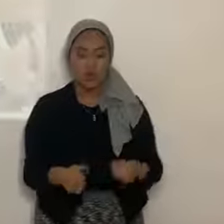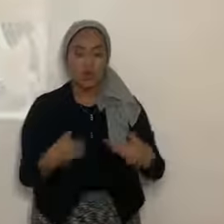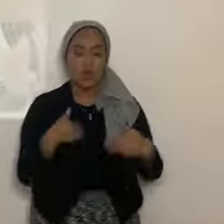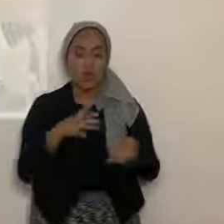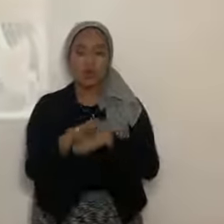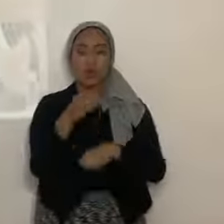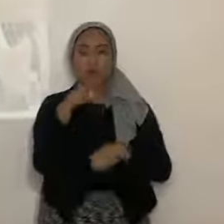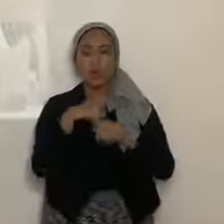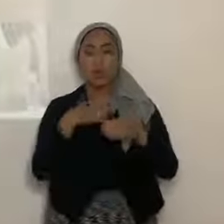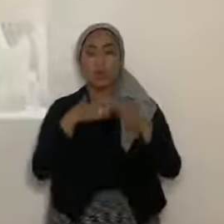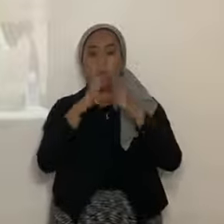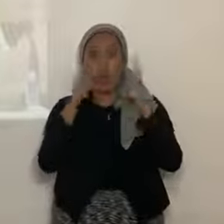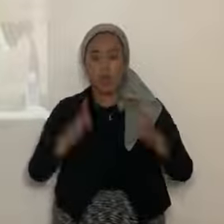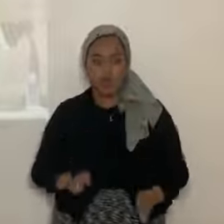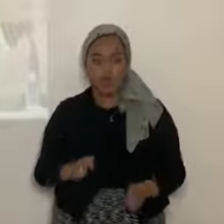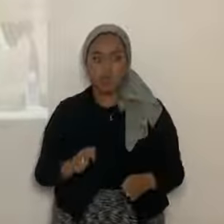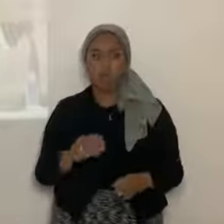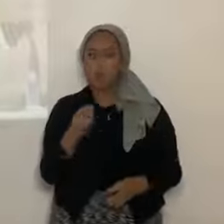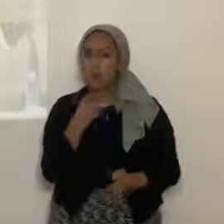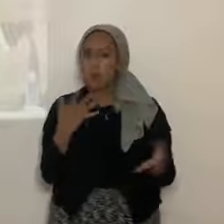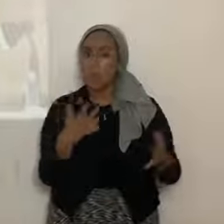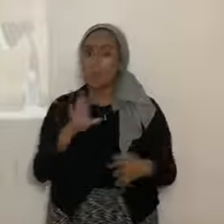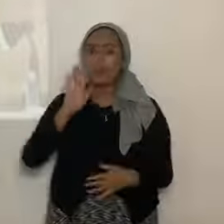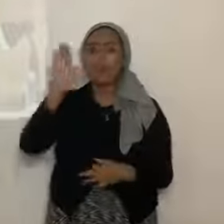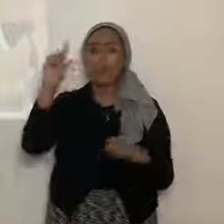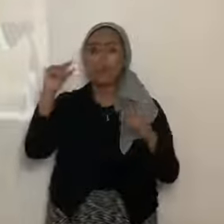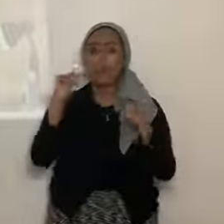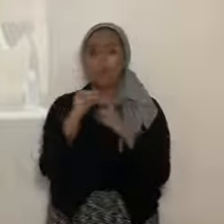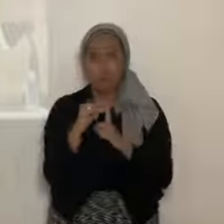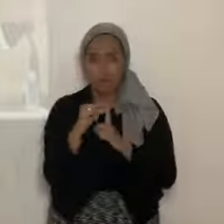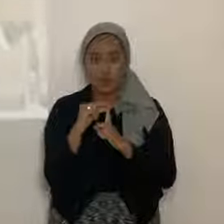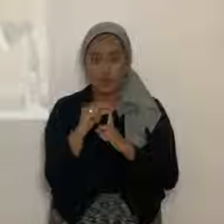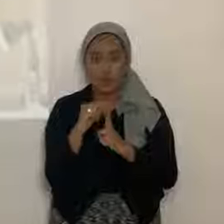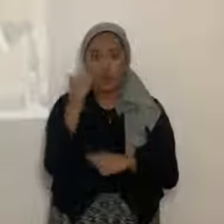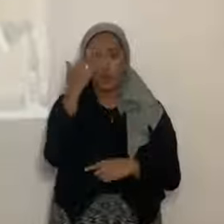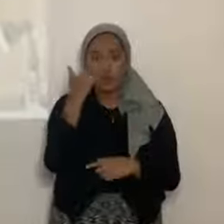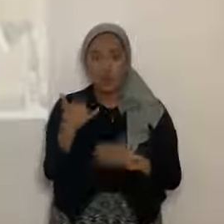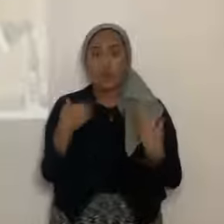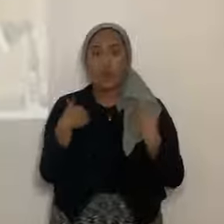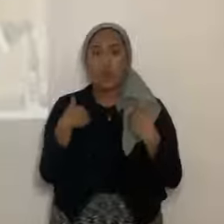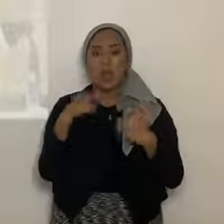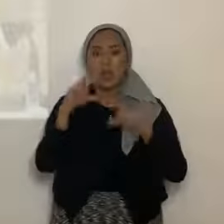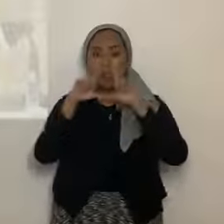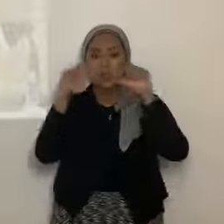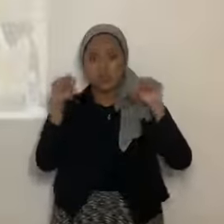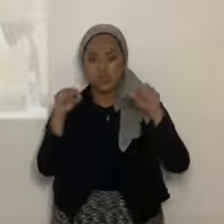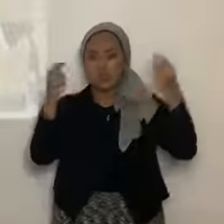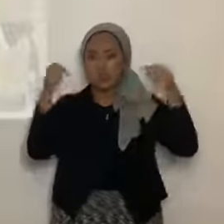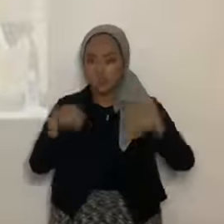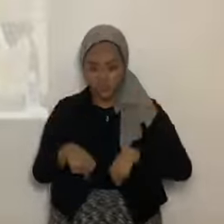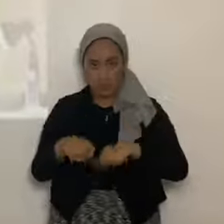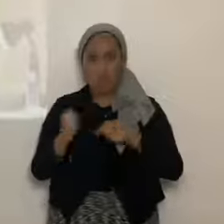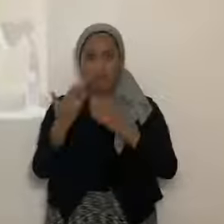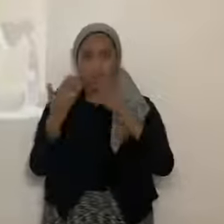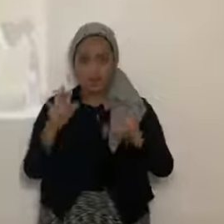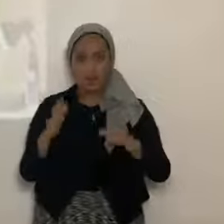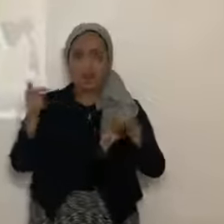casa. ¿Alimento qué? Su palabra. Por eso hay discos. Y vengan, fuera de Shabbat,